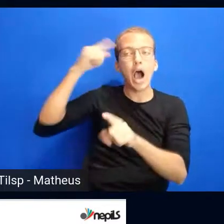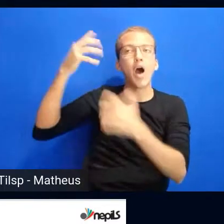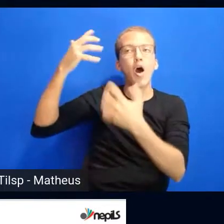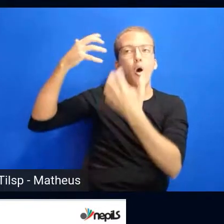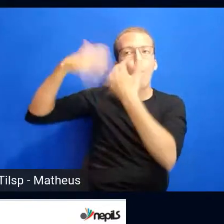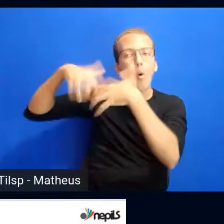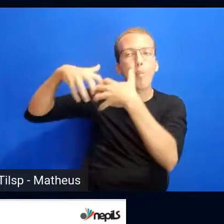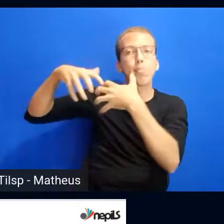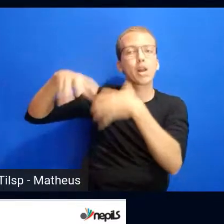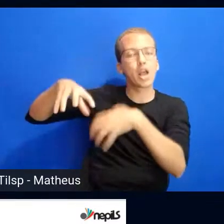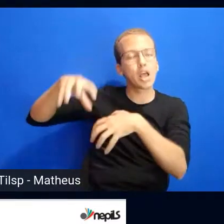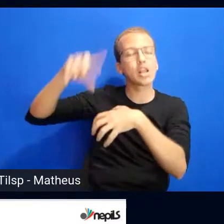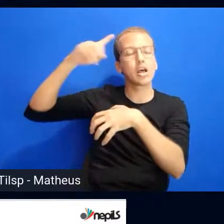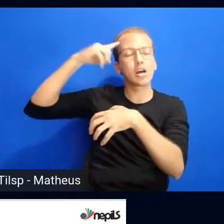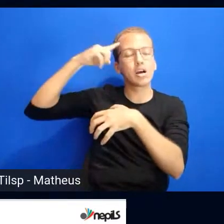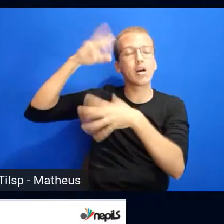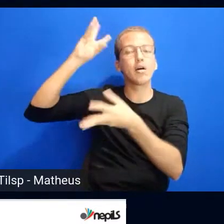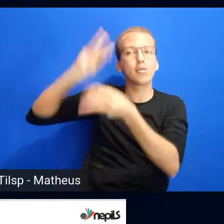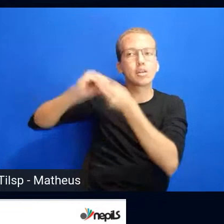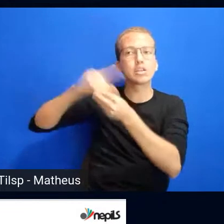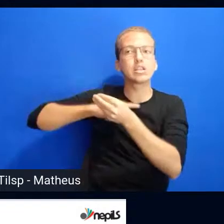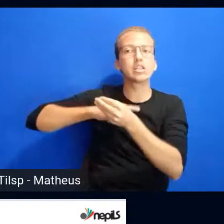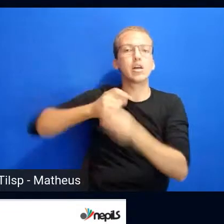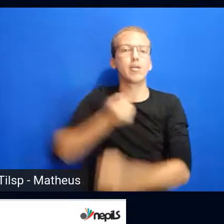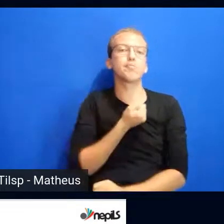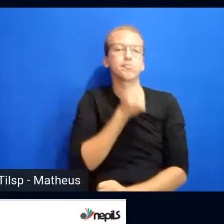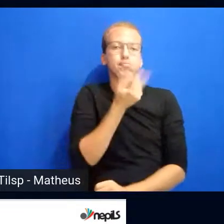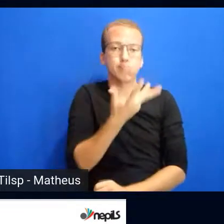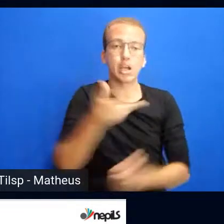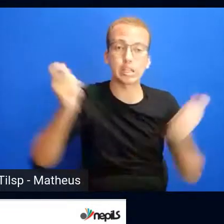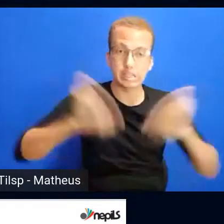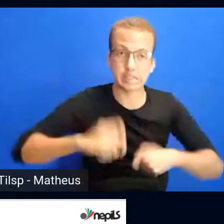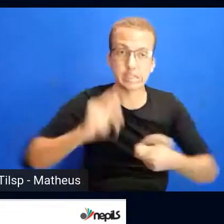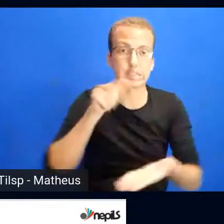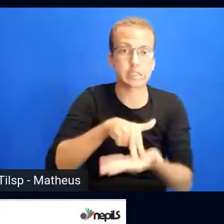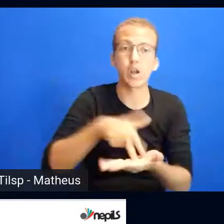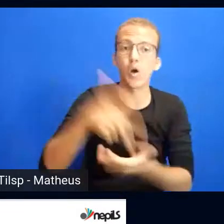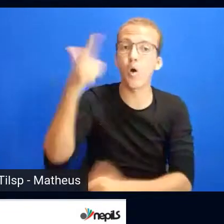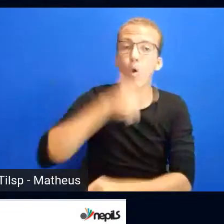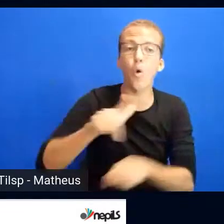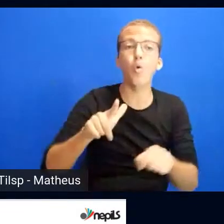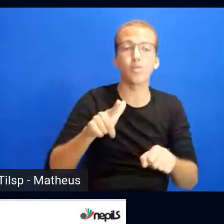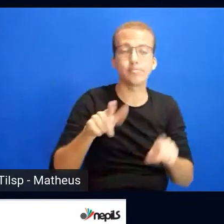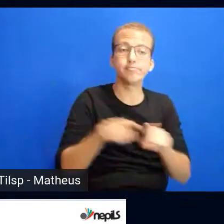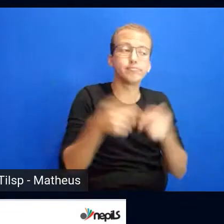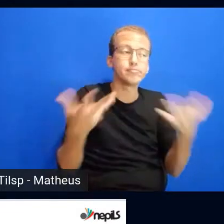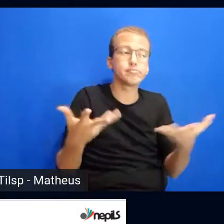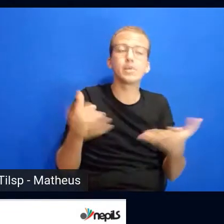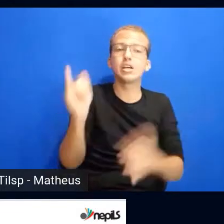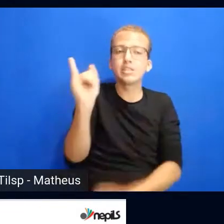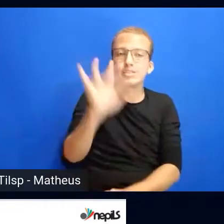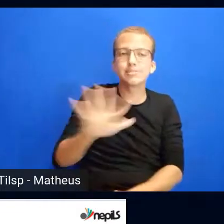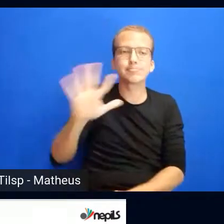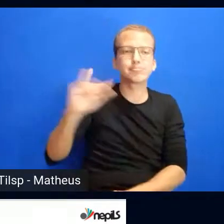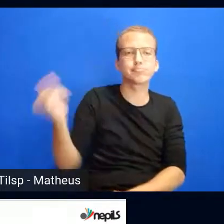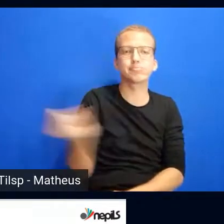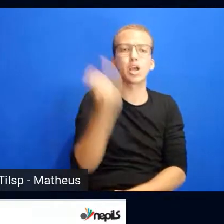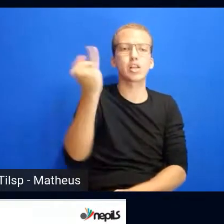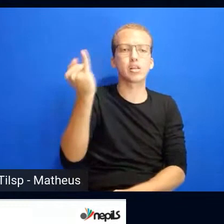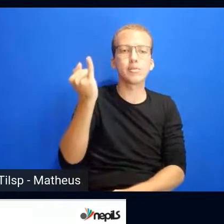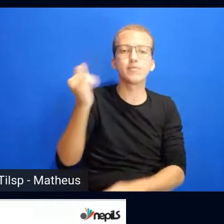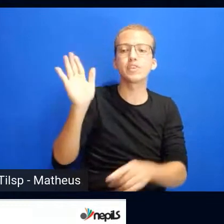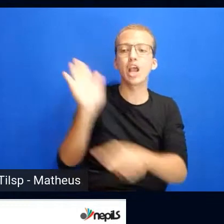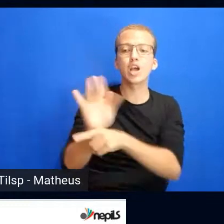comunicativas sociais. Então, investigar essa essa essas imagens e como é que o surdo ativa e cada surdo, em cada nível de